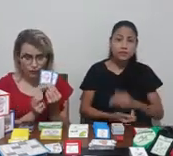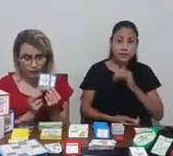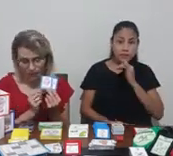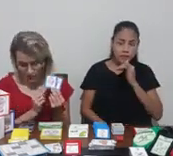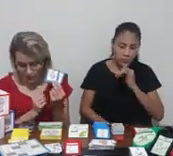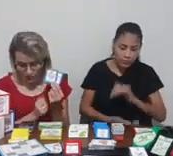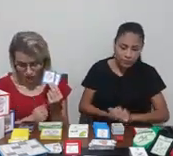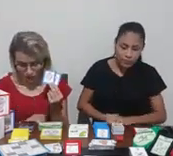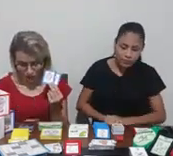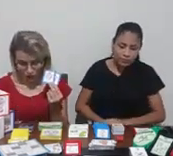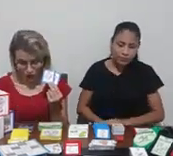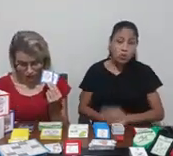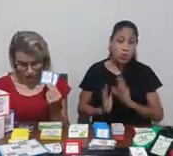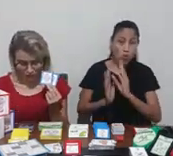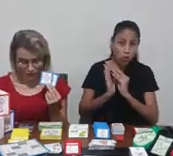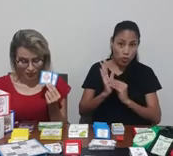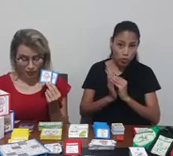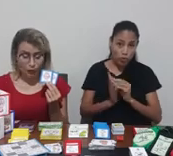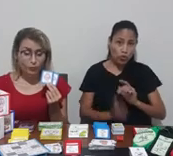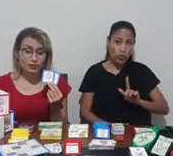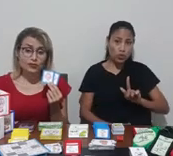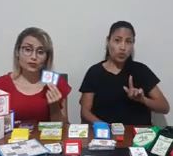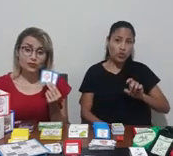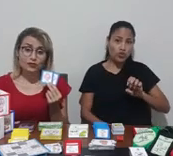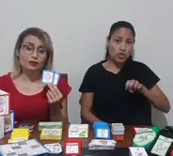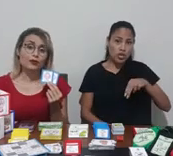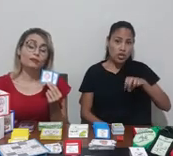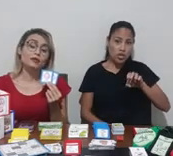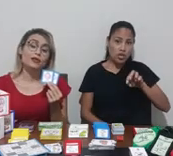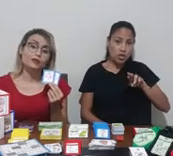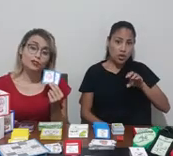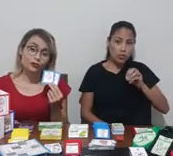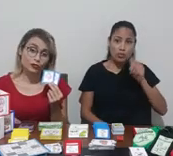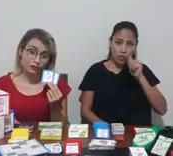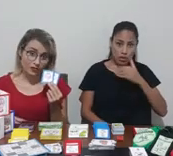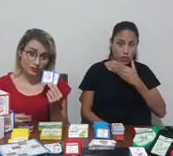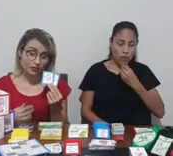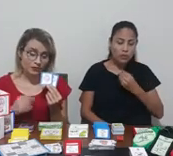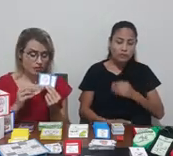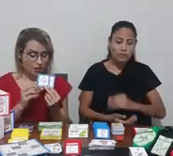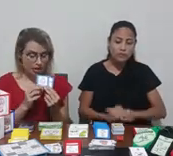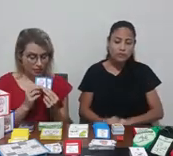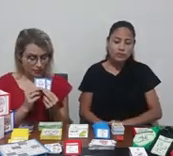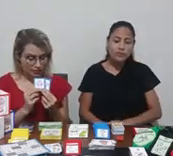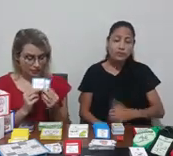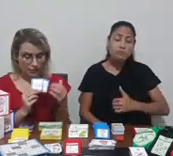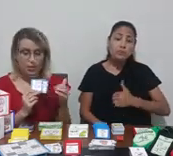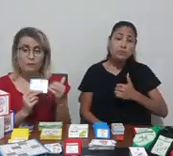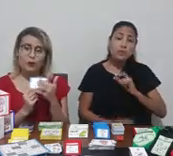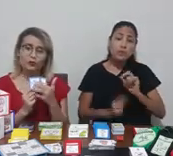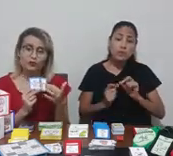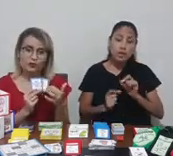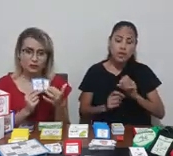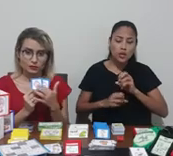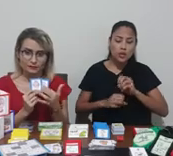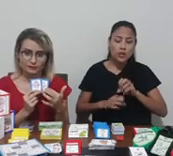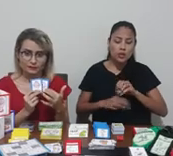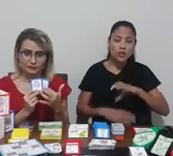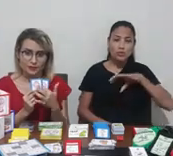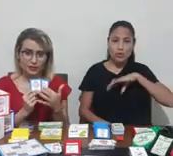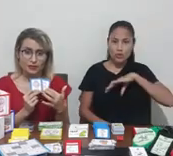gênero, né? Esse conteúdo aqui, gênero, eu preciso ensinar. Então a primeira coisa que eu tenho que fazer é ensinar ele em